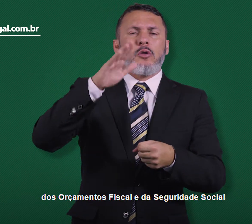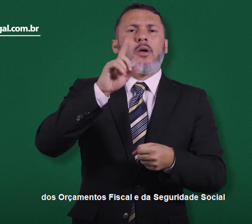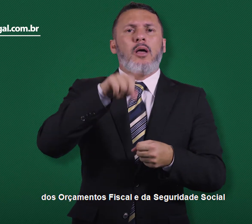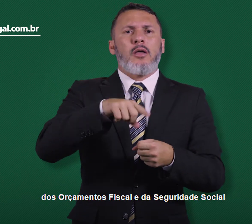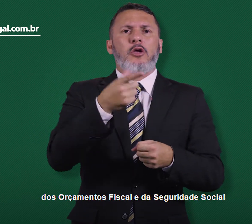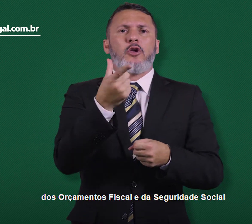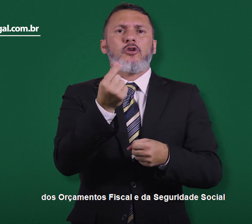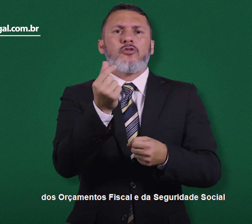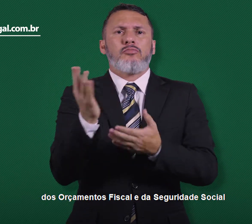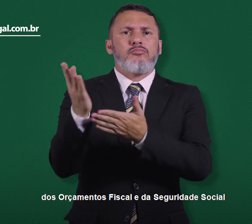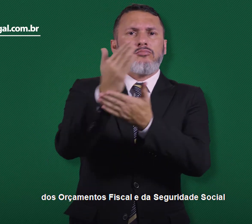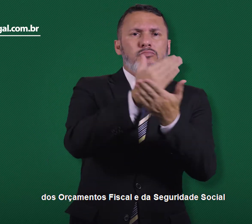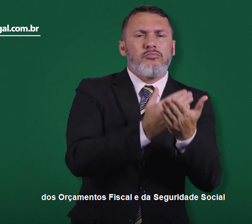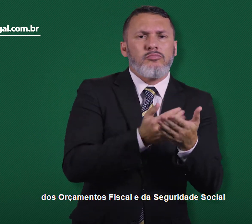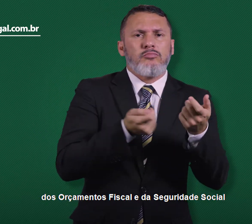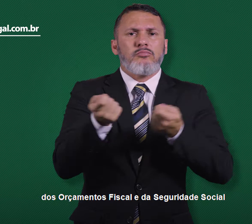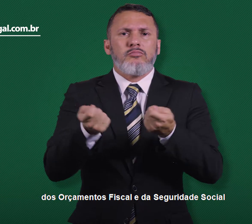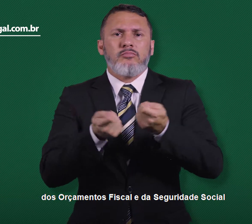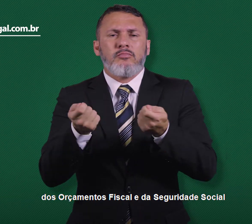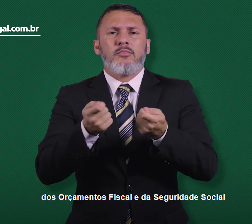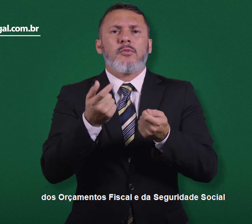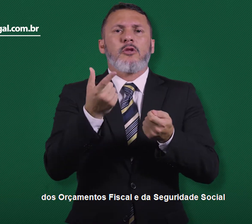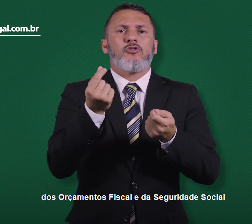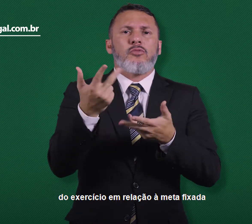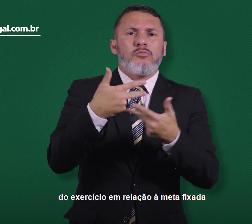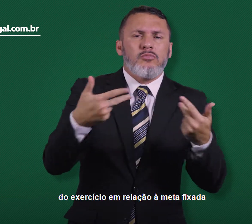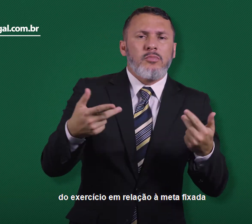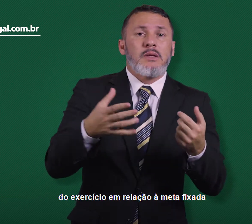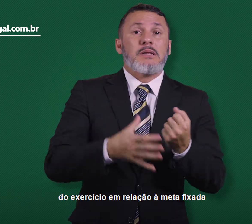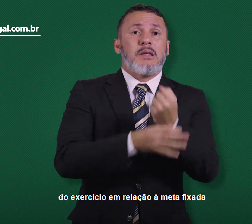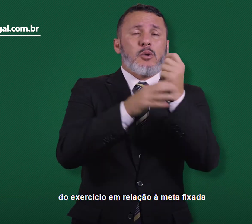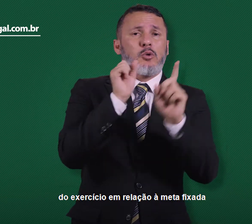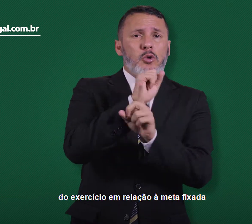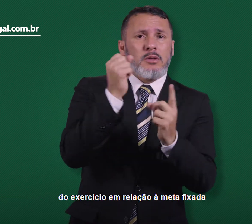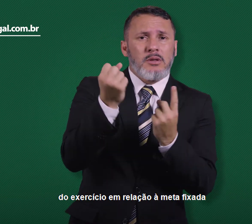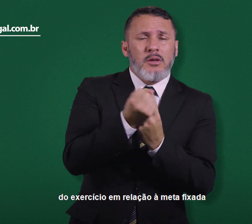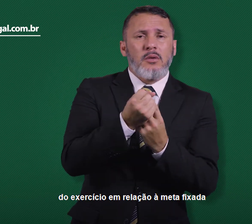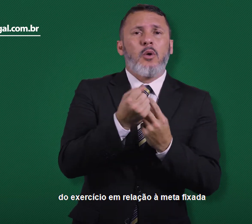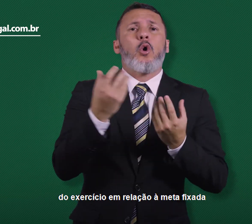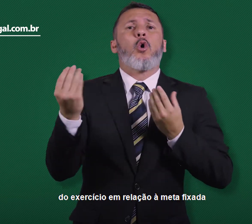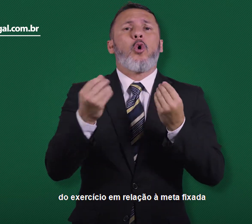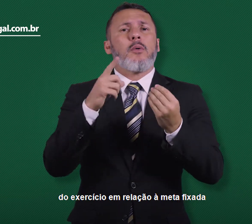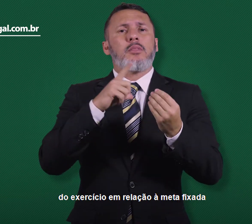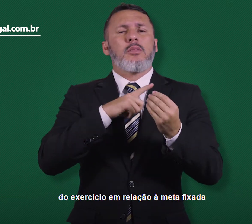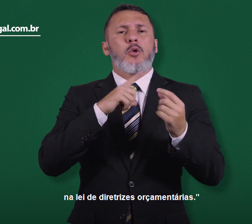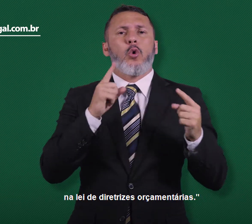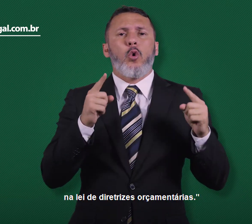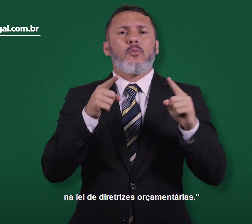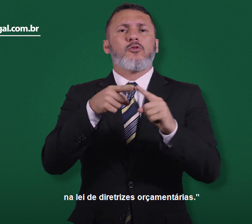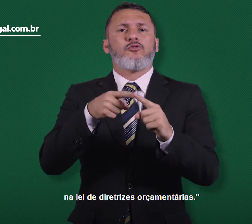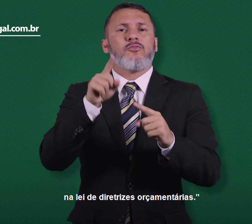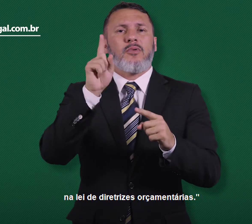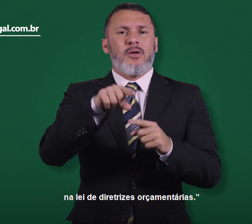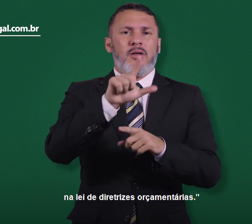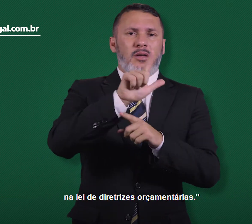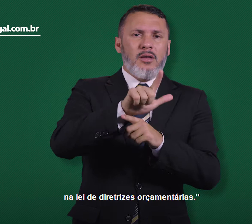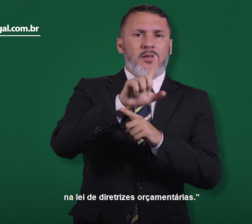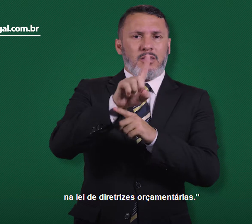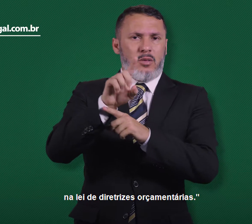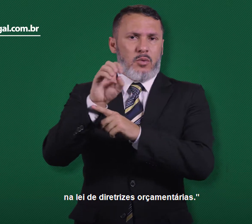orçamentos fiscal e da Seguridade Social do exercício em relação à meta fixada na Lei de Diretrizes